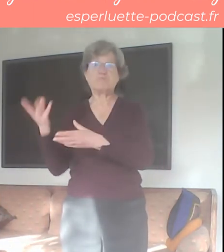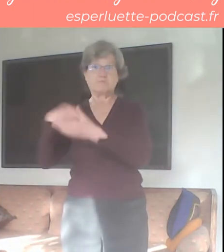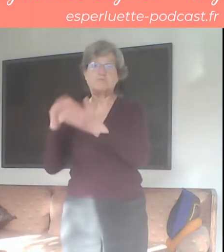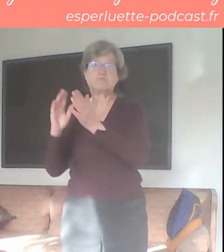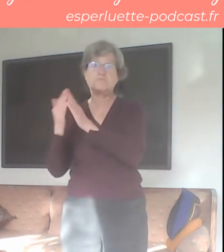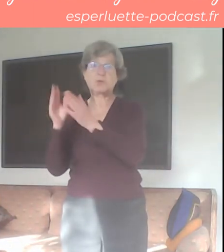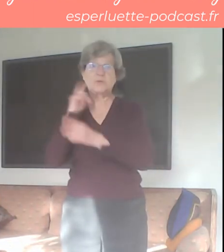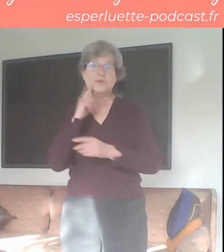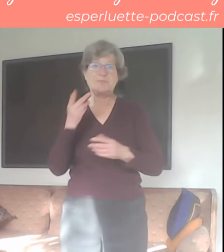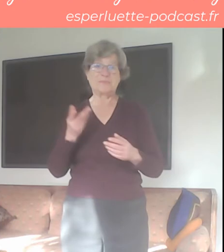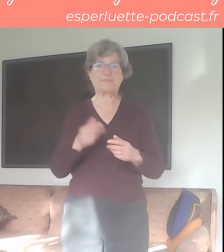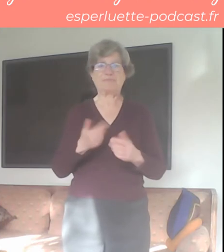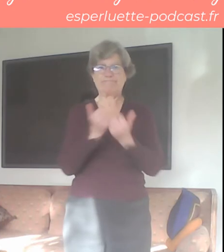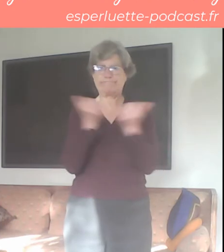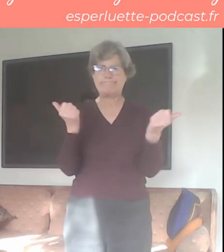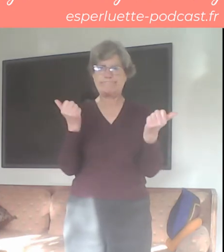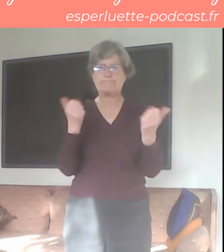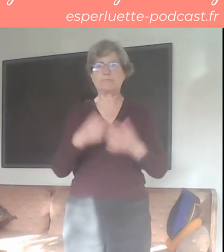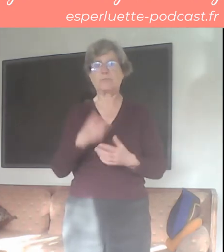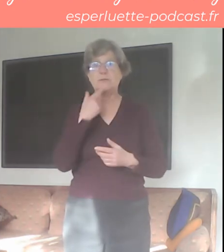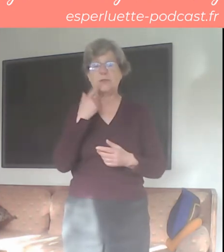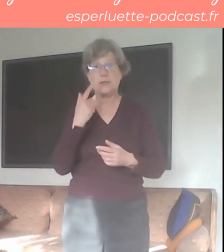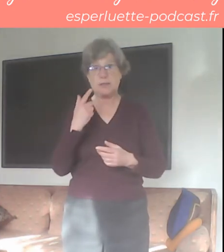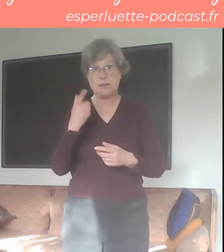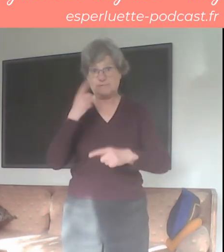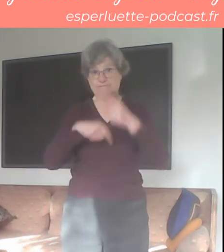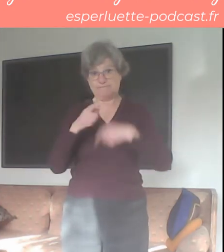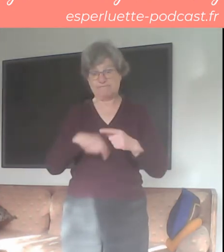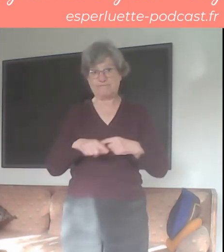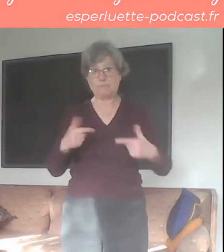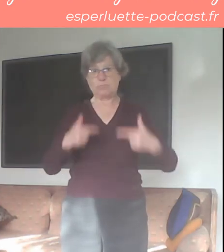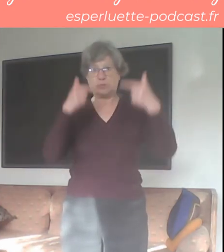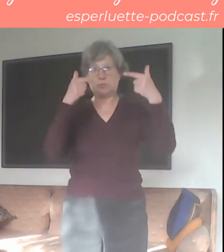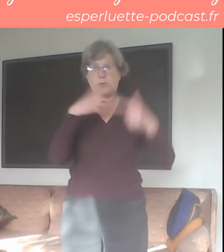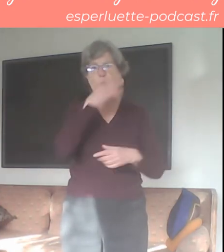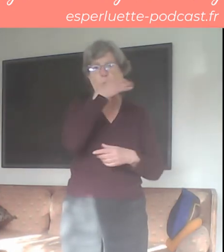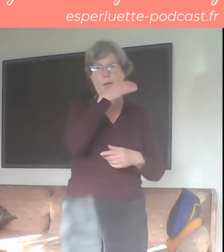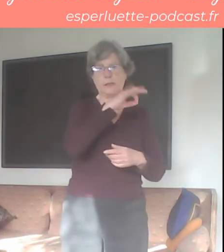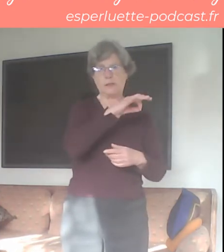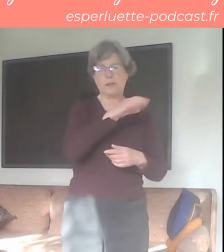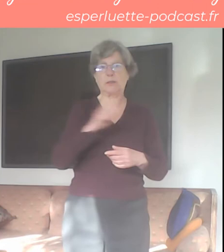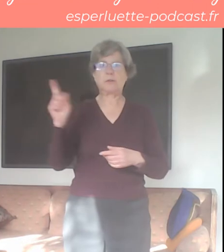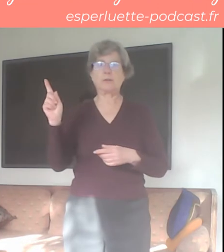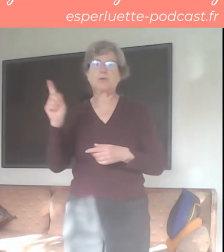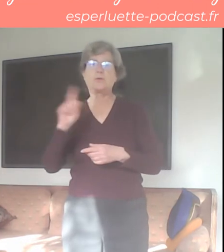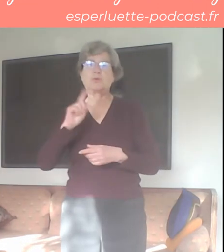Donc, il y a peu de sourds dans des établissements pour sourds, des enfants, hein, dont je parle.